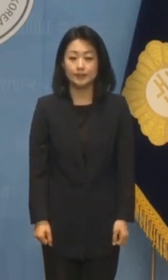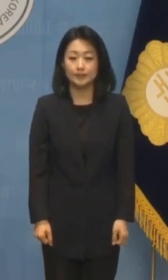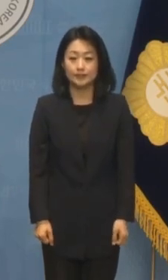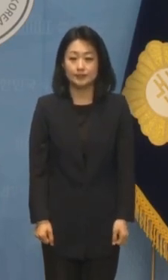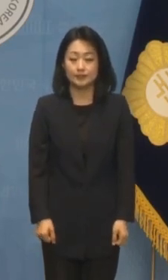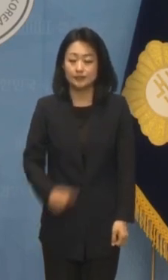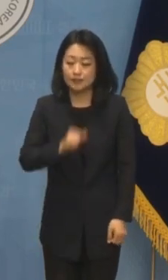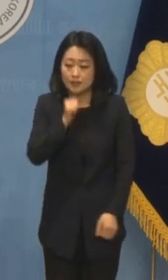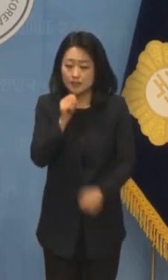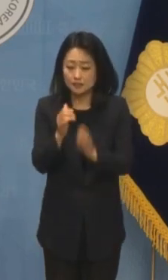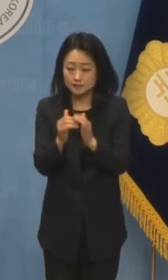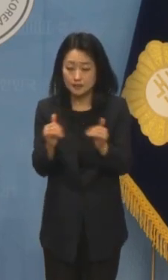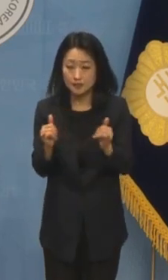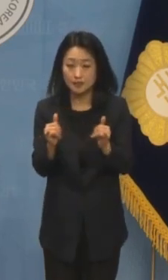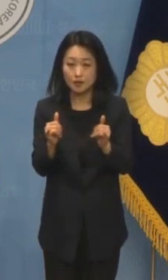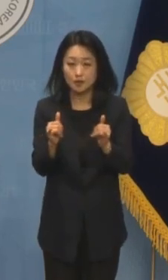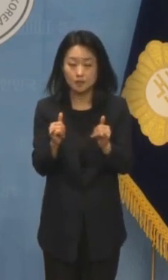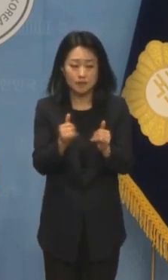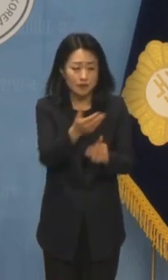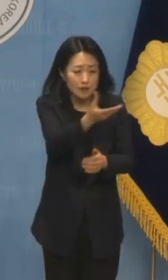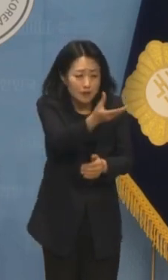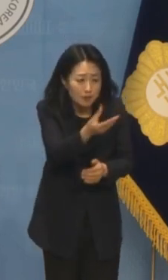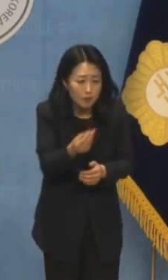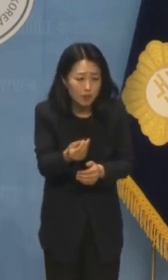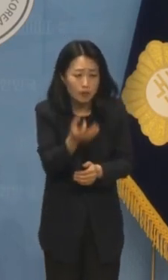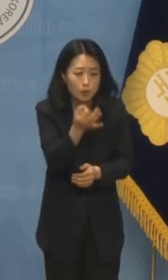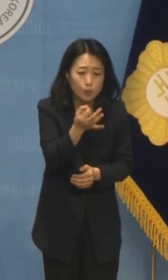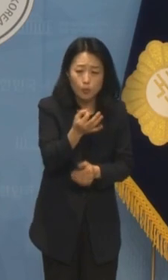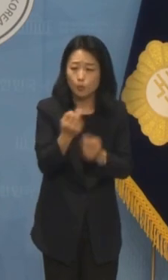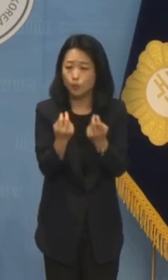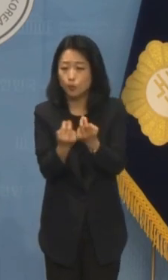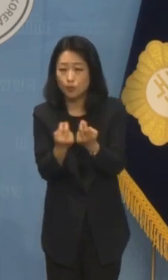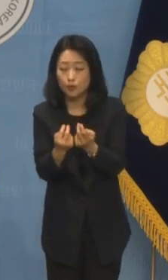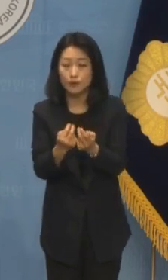없는 사람들은 대체 어디서 빌려야 합니까?